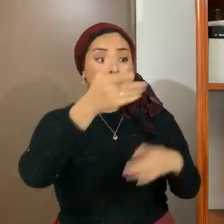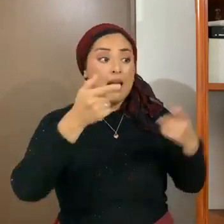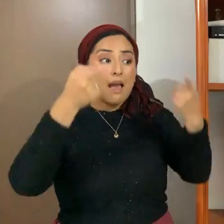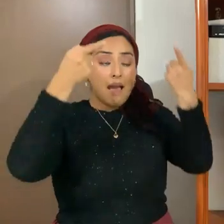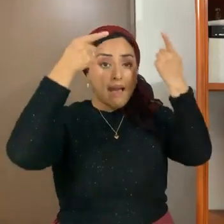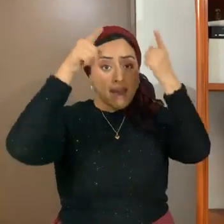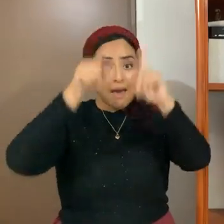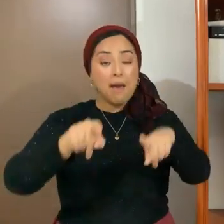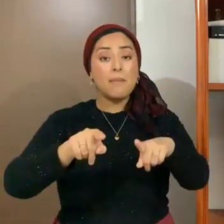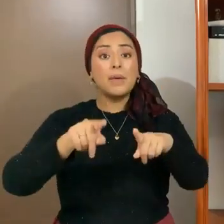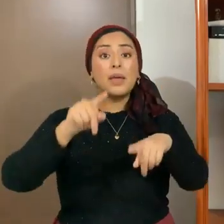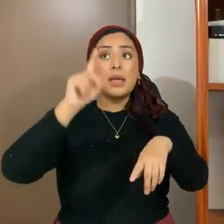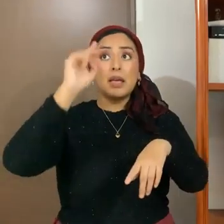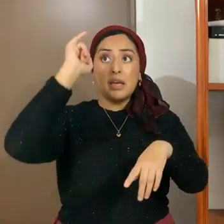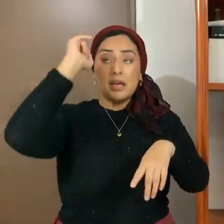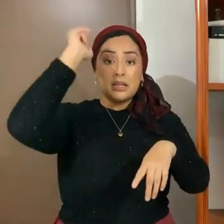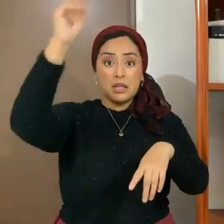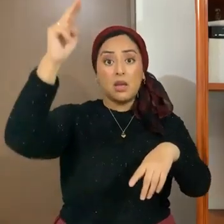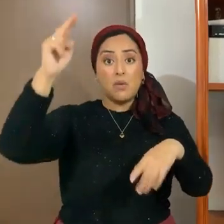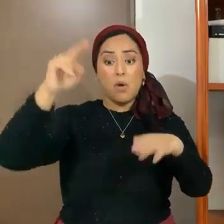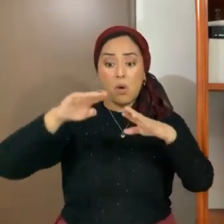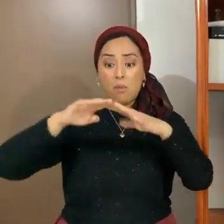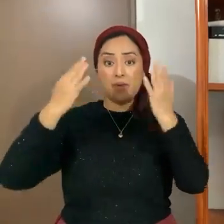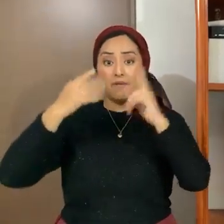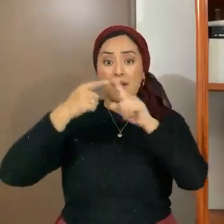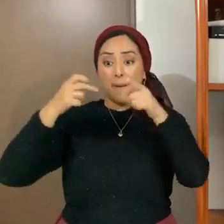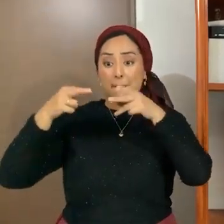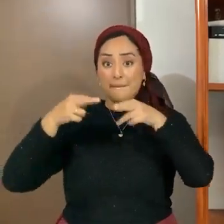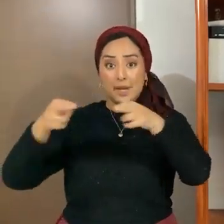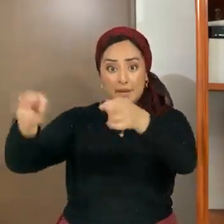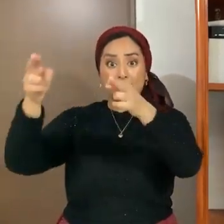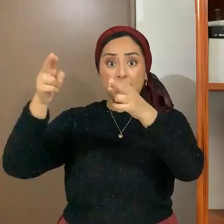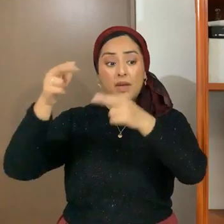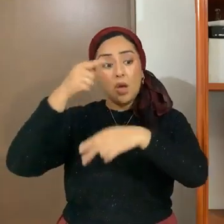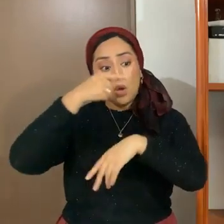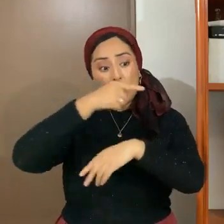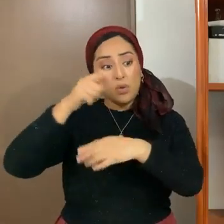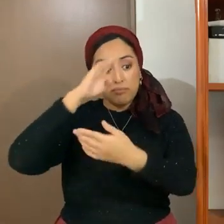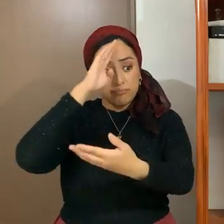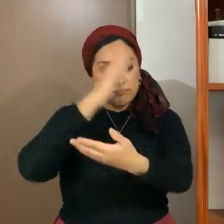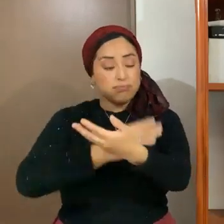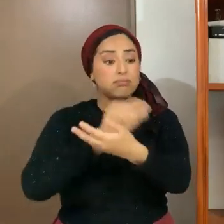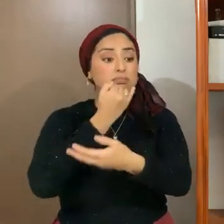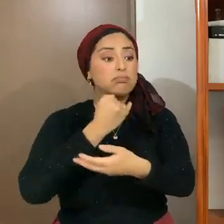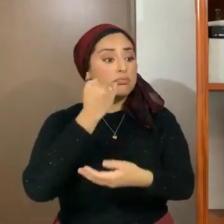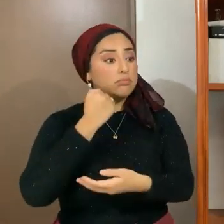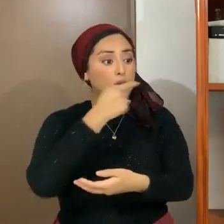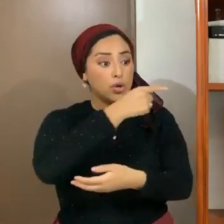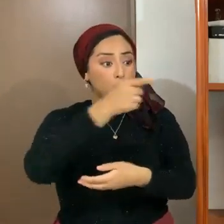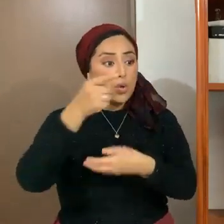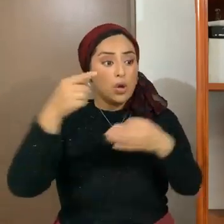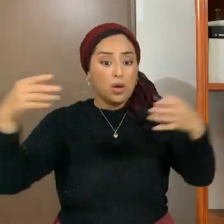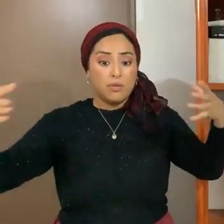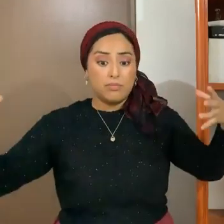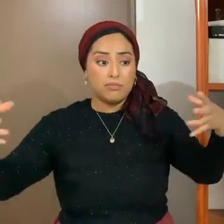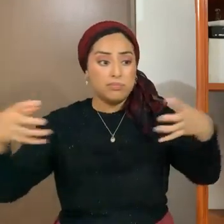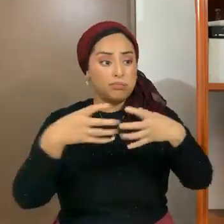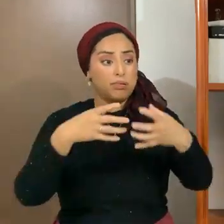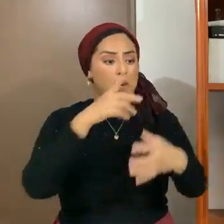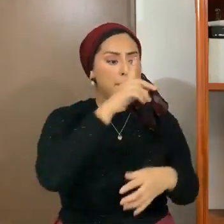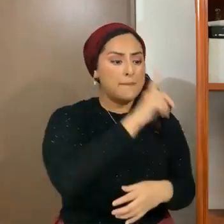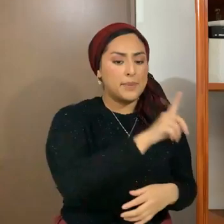que trillará Yahweh desde el río Éufrates hasta el torrente de Egipto, y vosotros, hijos de Israel, seréis reunidos uno a